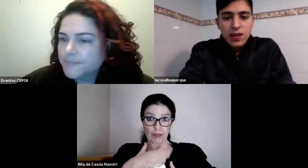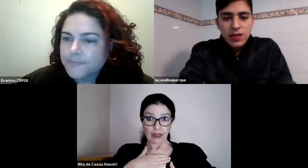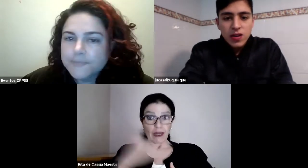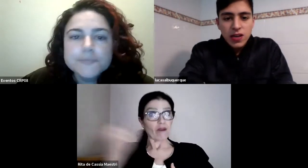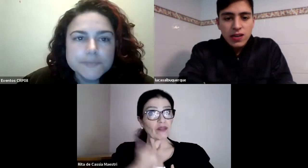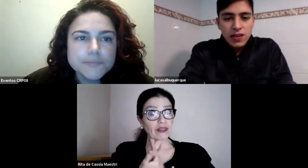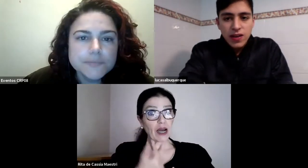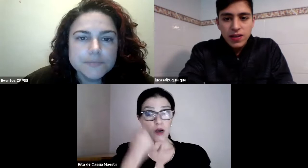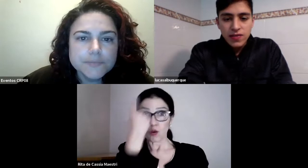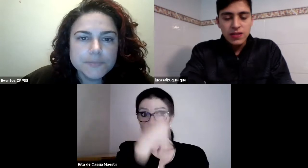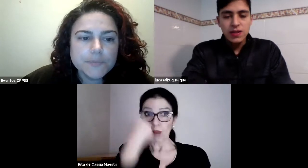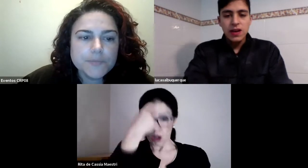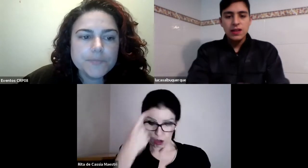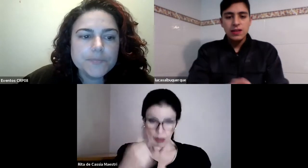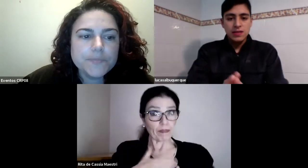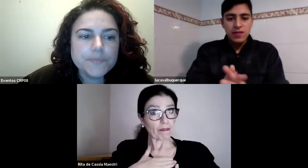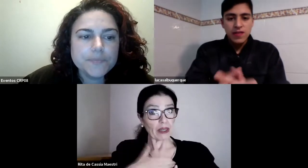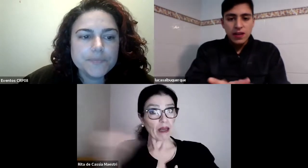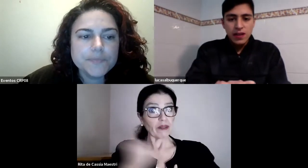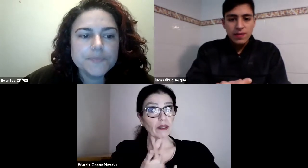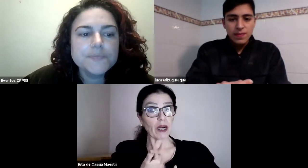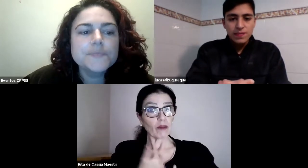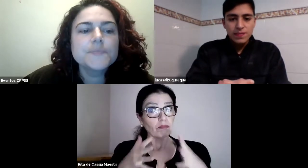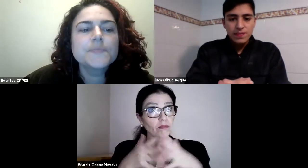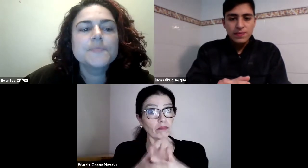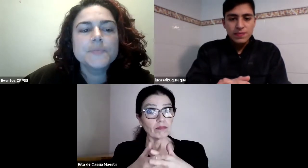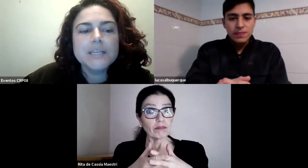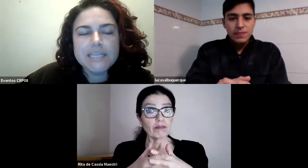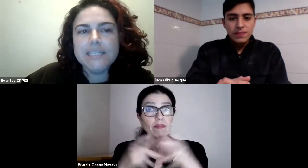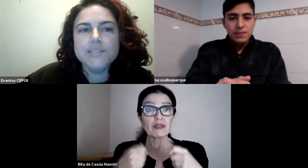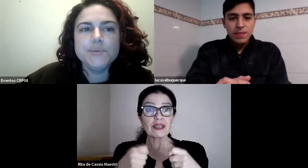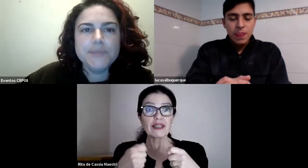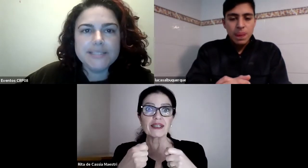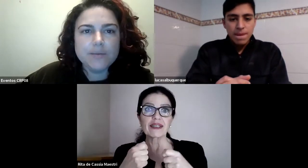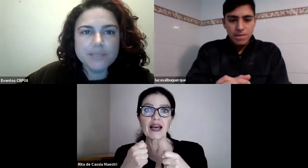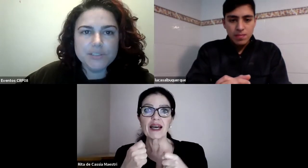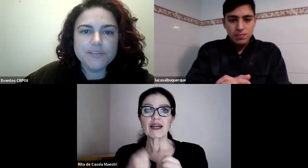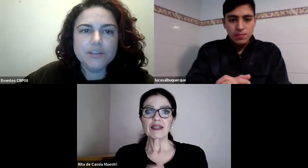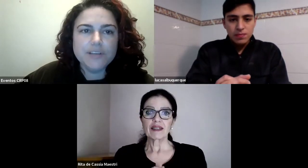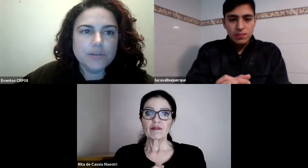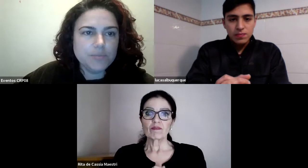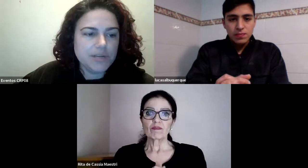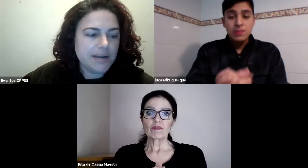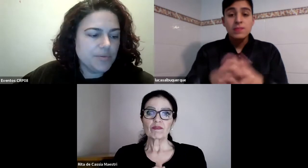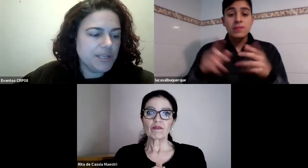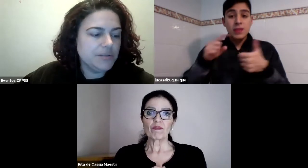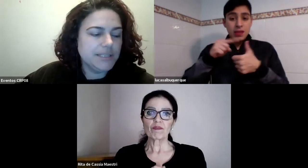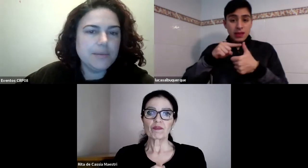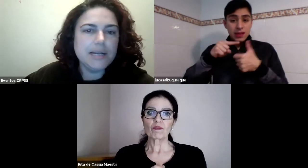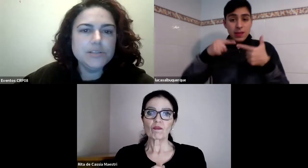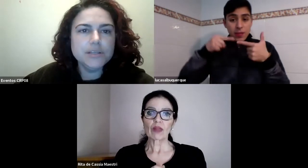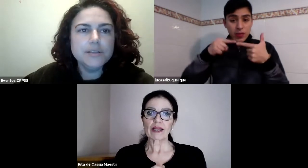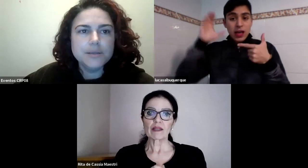Fernanda, é só a Rita que vai trazer uma fala, né? Isso, a Selma depois falou que vai colaborar um pouquinho